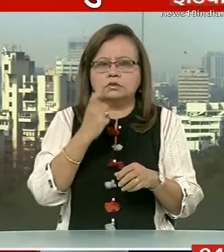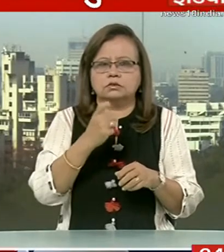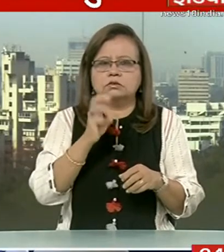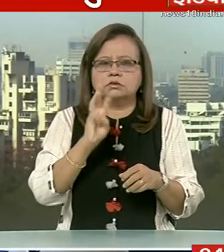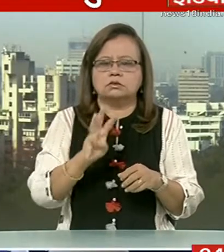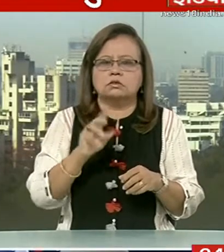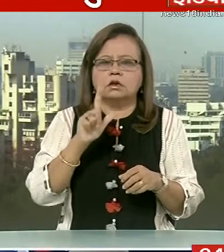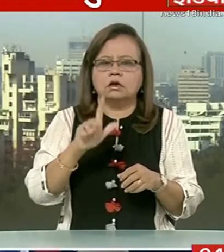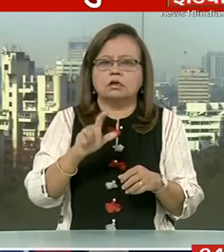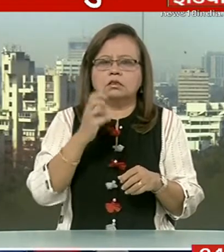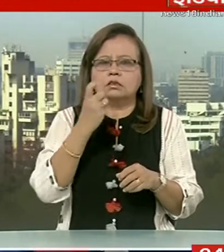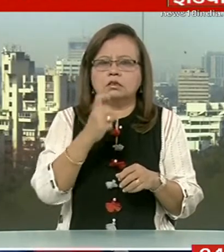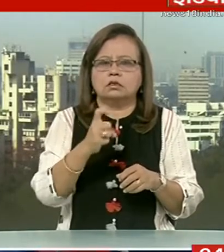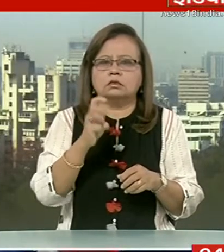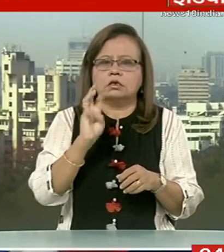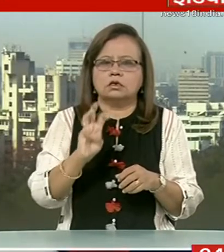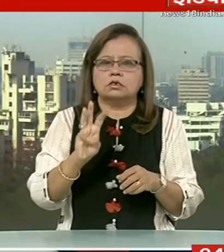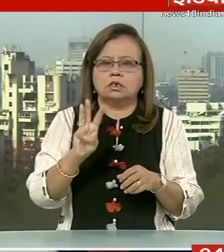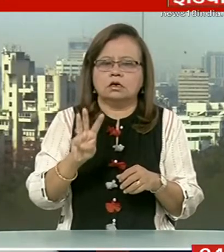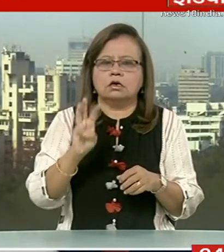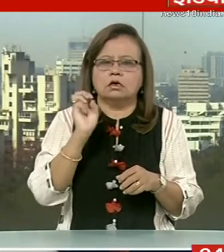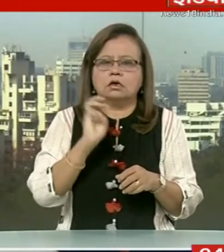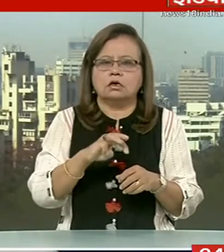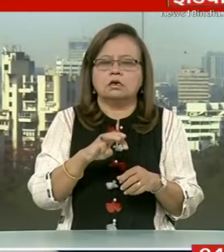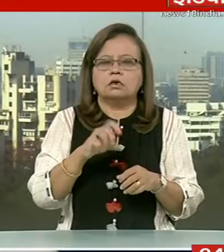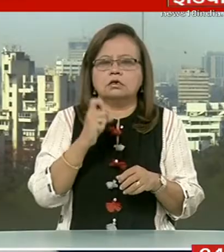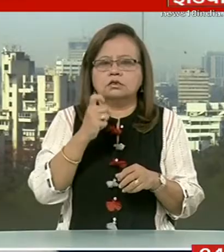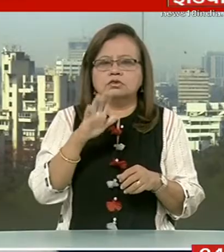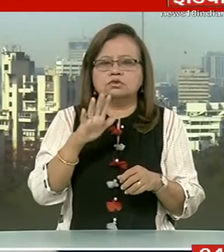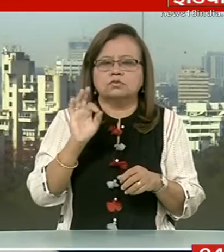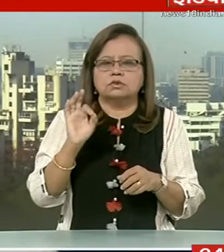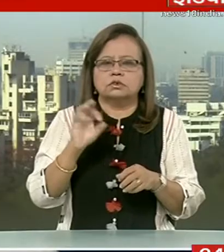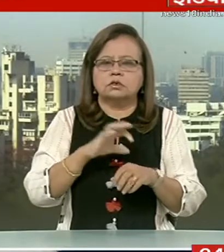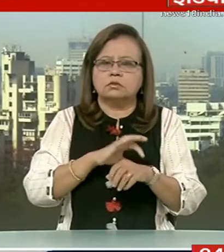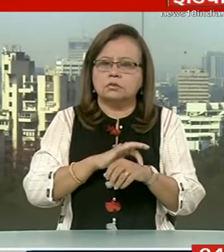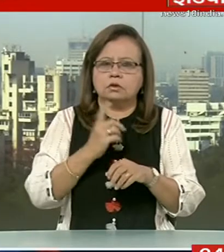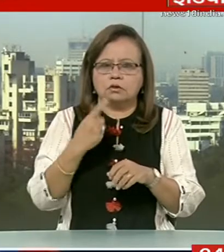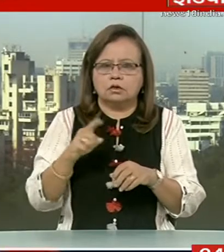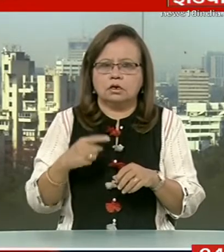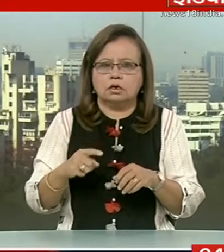अब तक 73 लाख 73 हजार 375